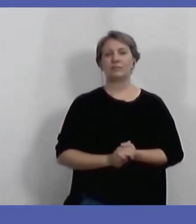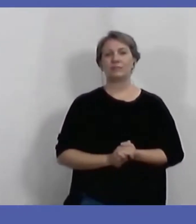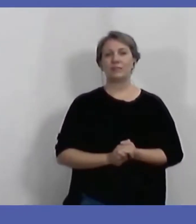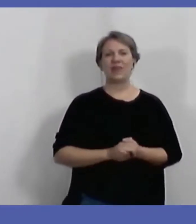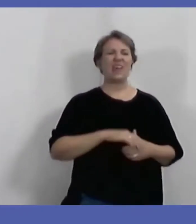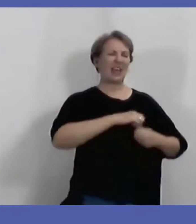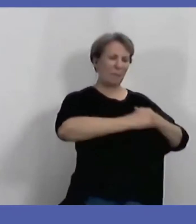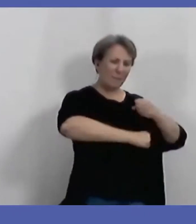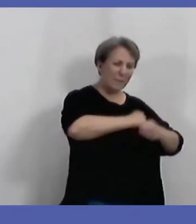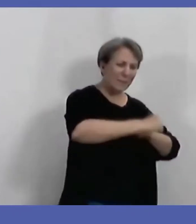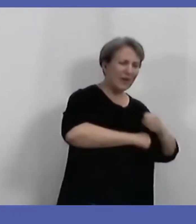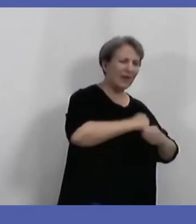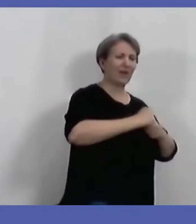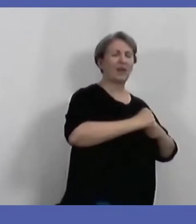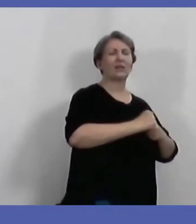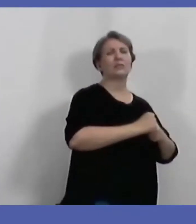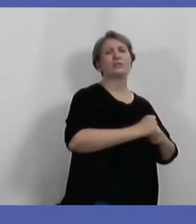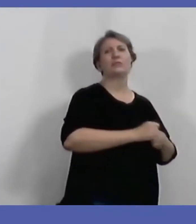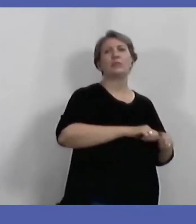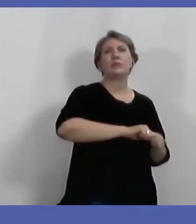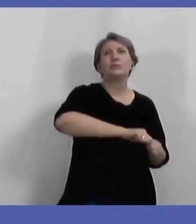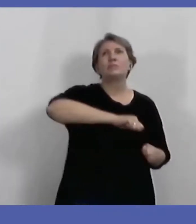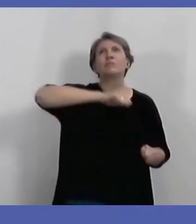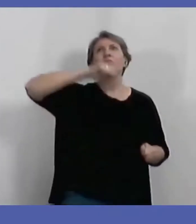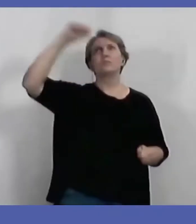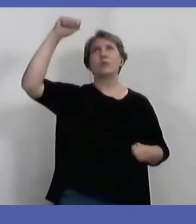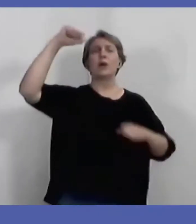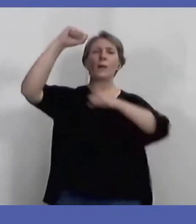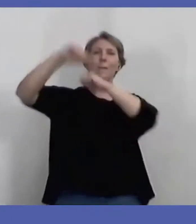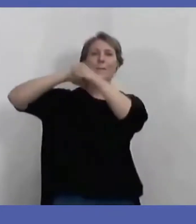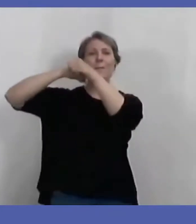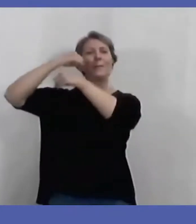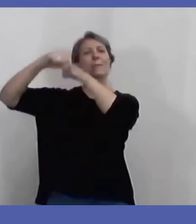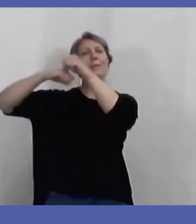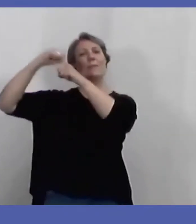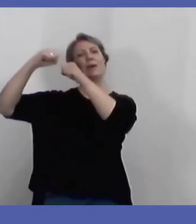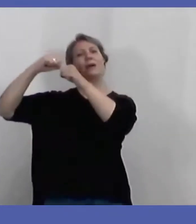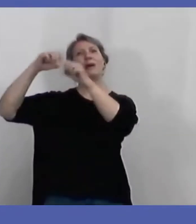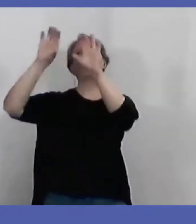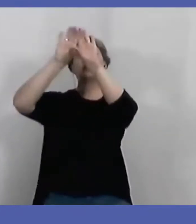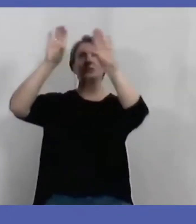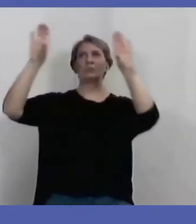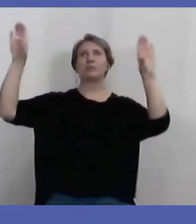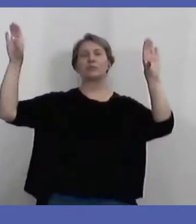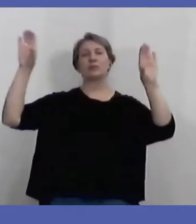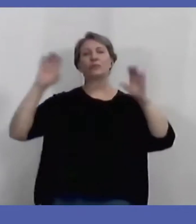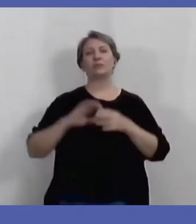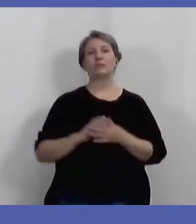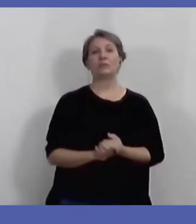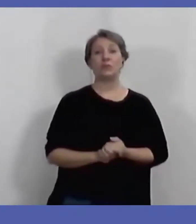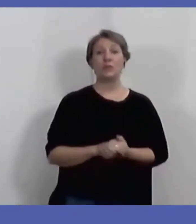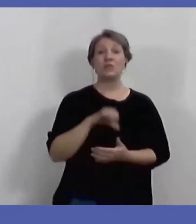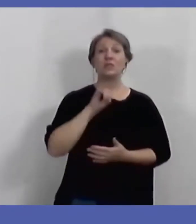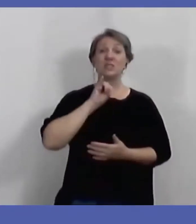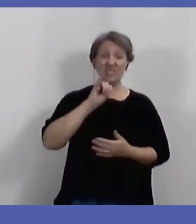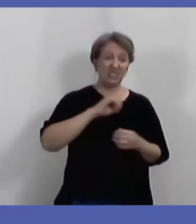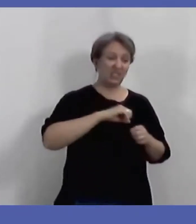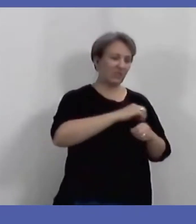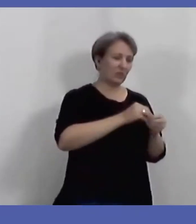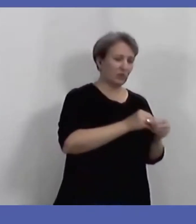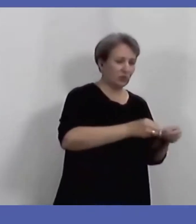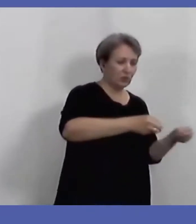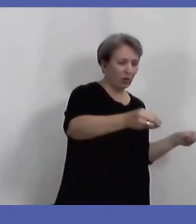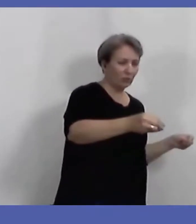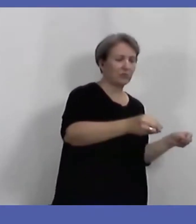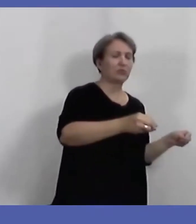Atar na terra o que será atado nos céus, e desatar aqui na terra o que terá sido